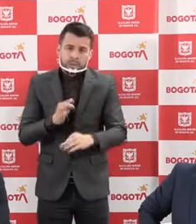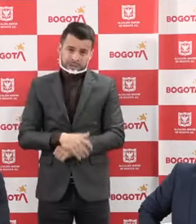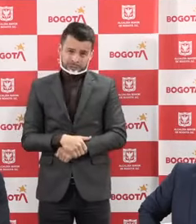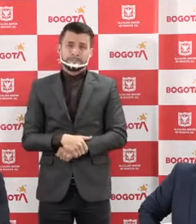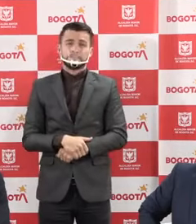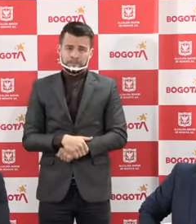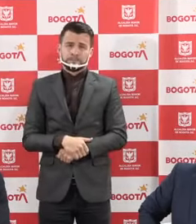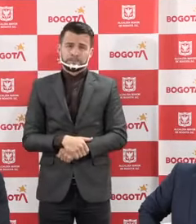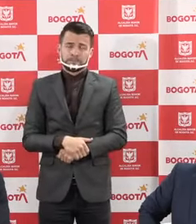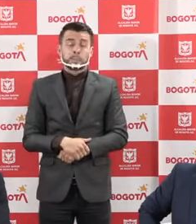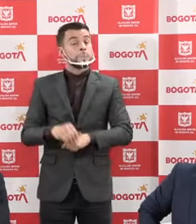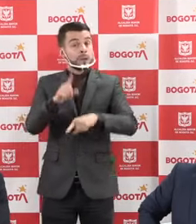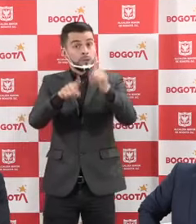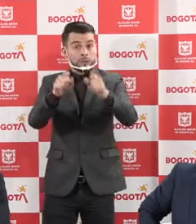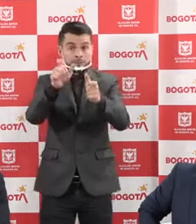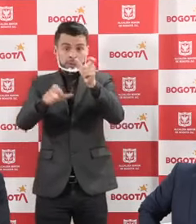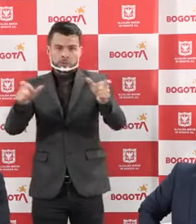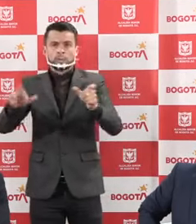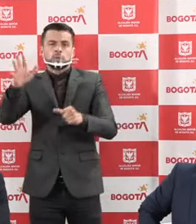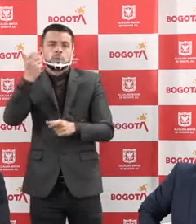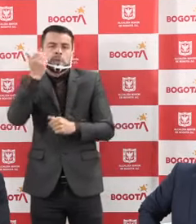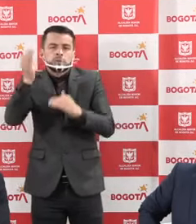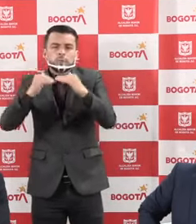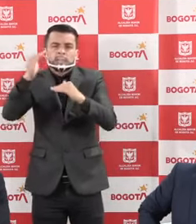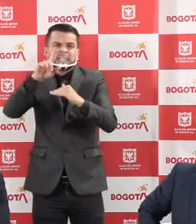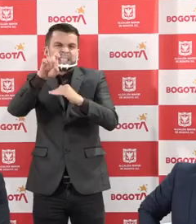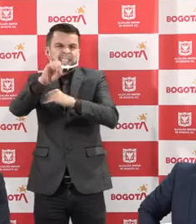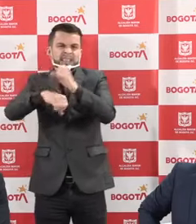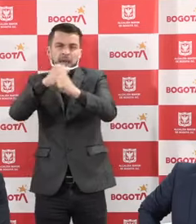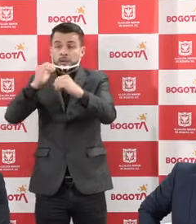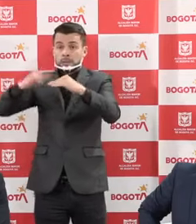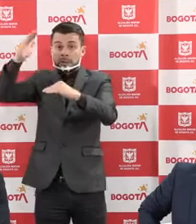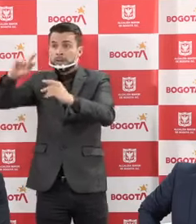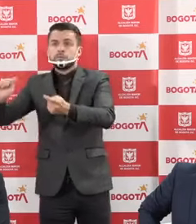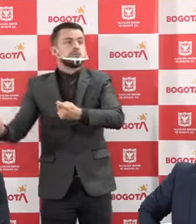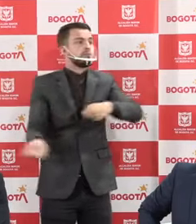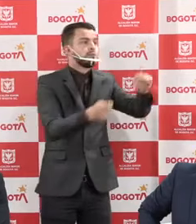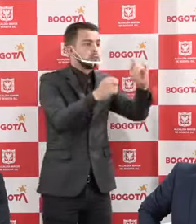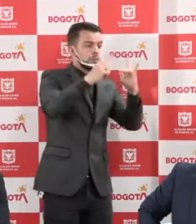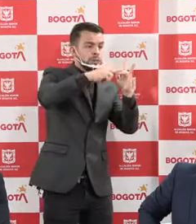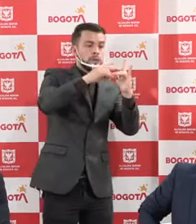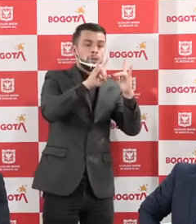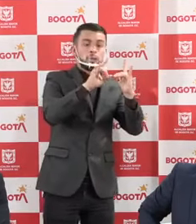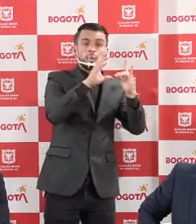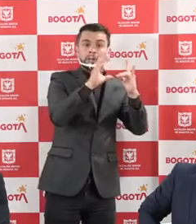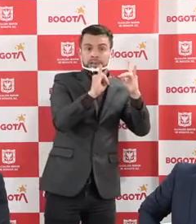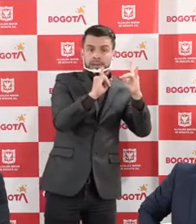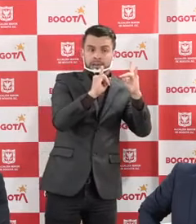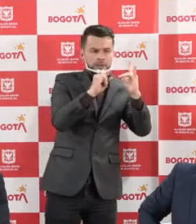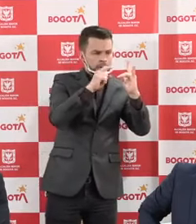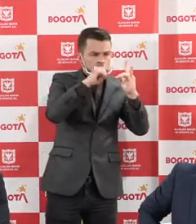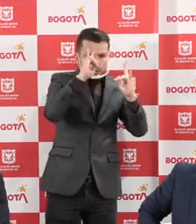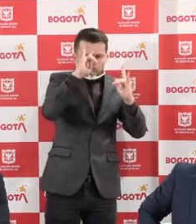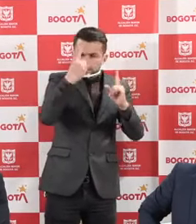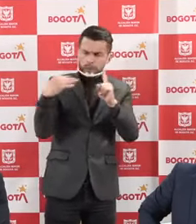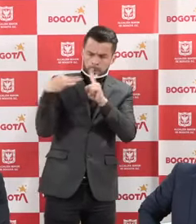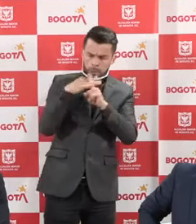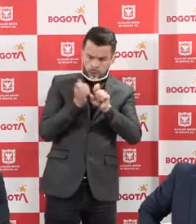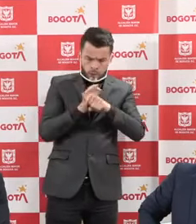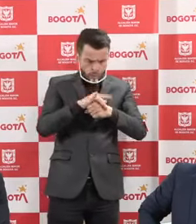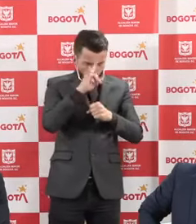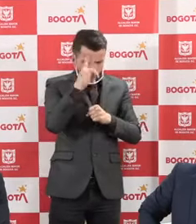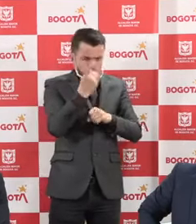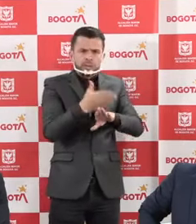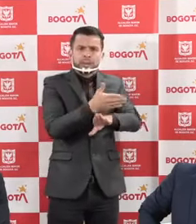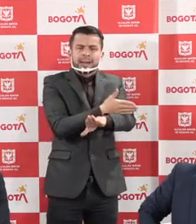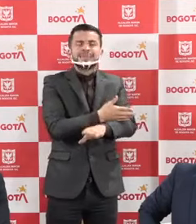llegado a buses en estos meses han sido contagiadas por sus propios familiares y muchas de ellos